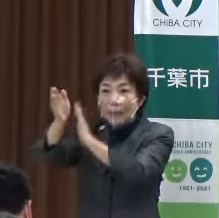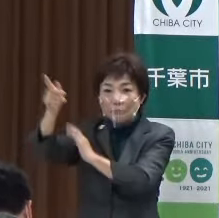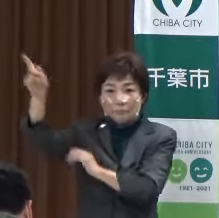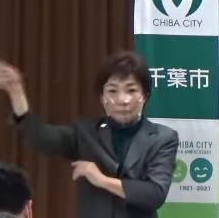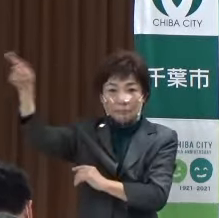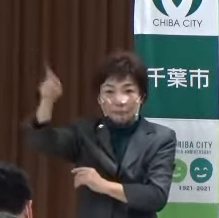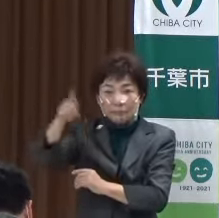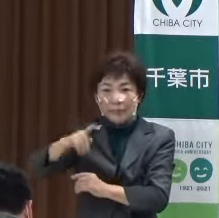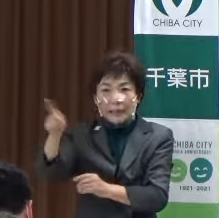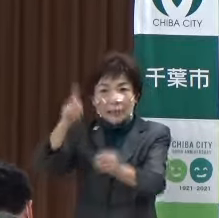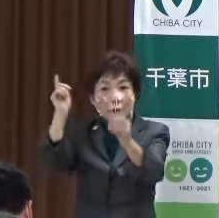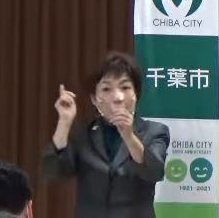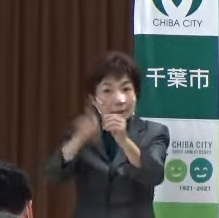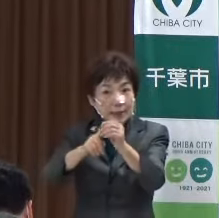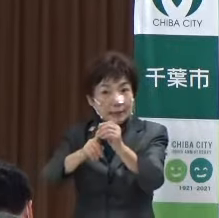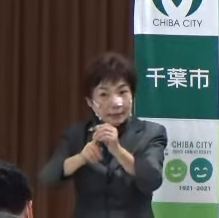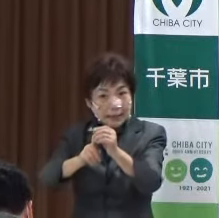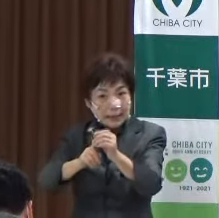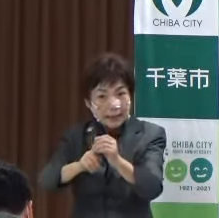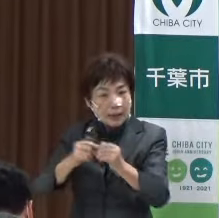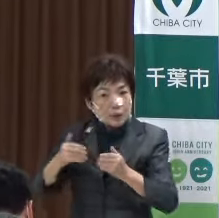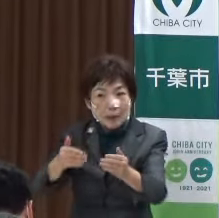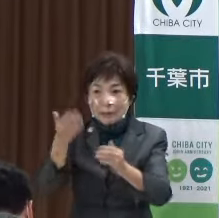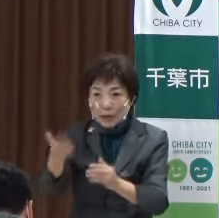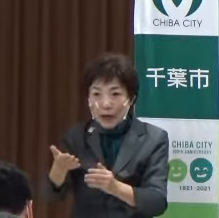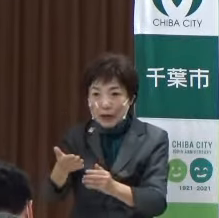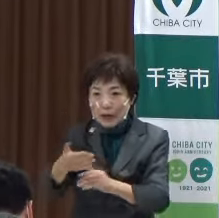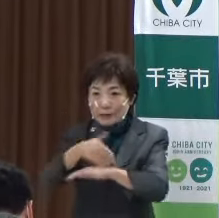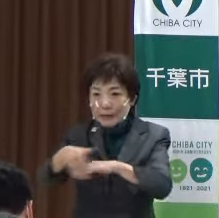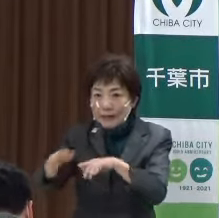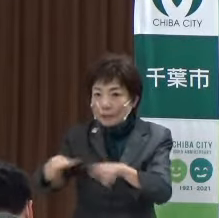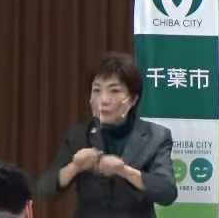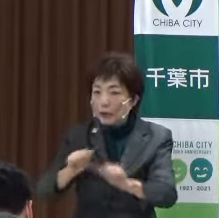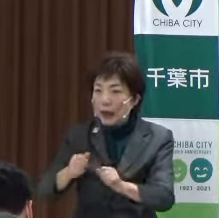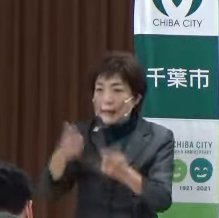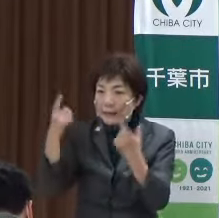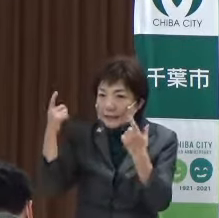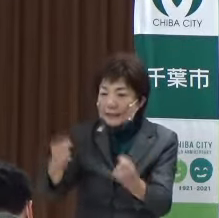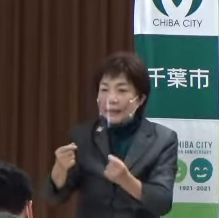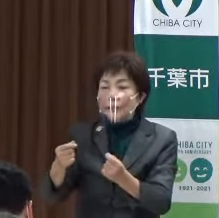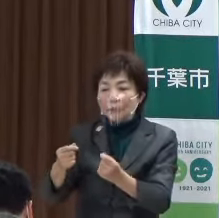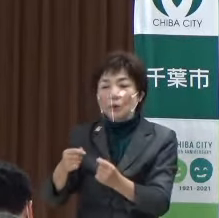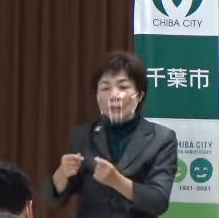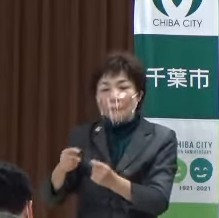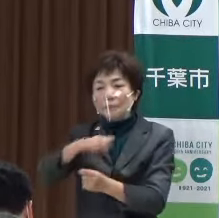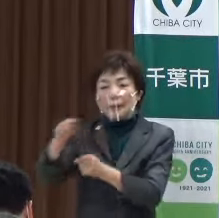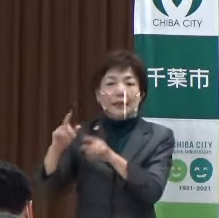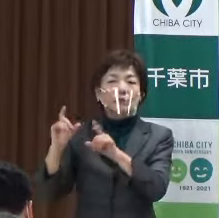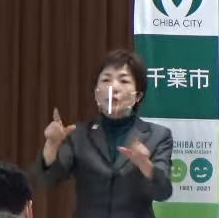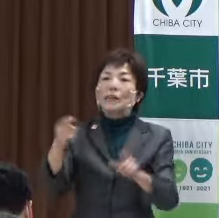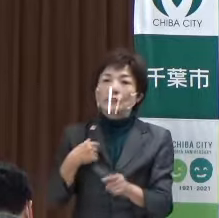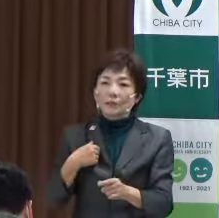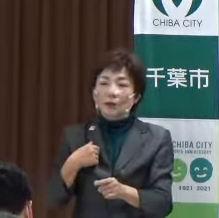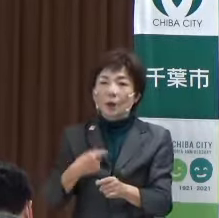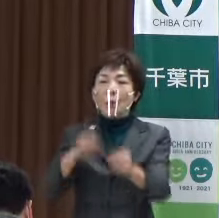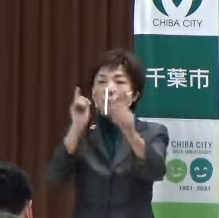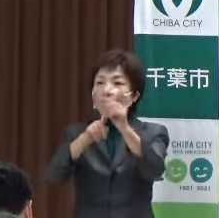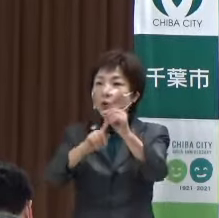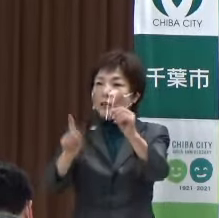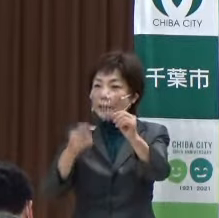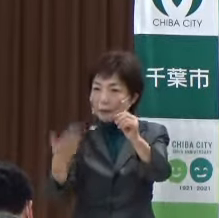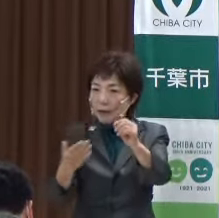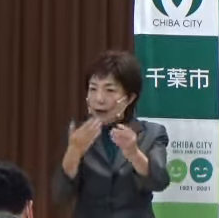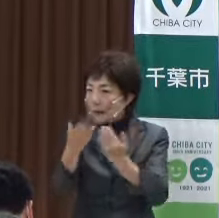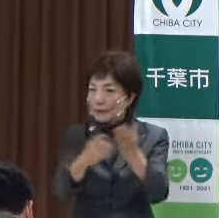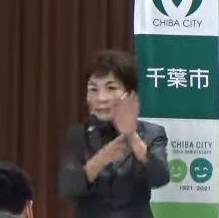も何を目指しているのか、これしっかりと伝えていかなければ、そこの目標点ですね、